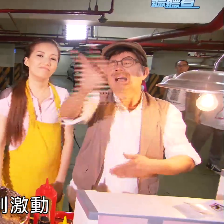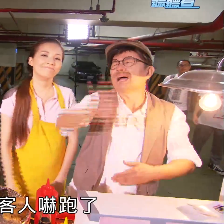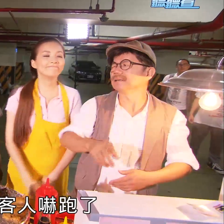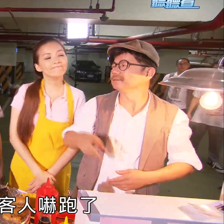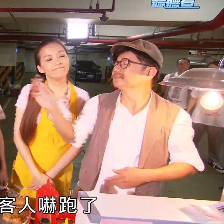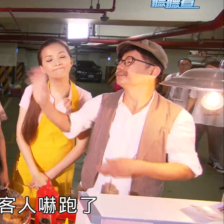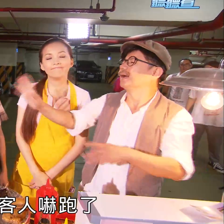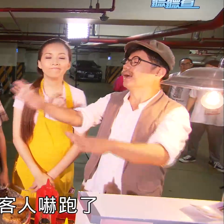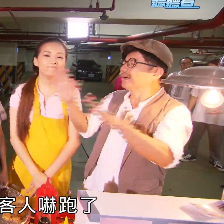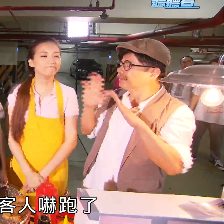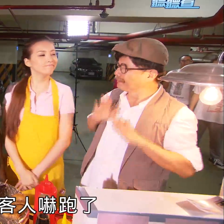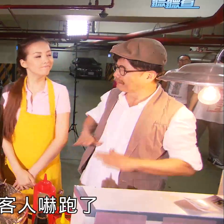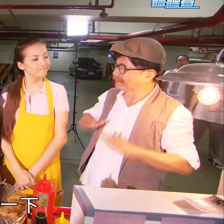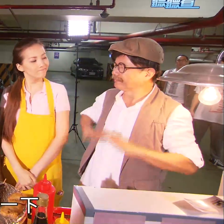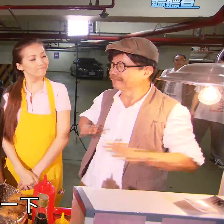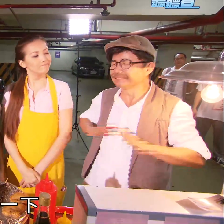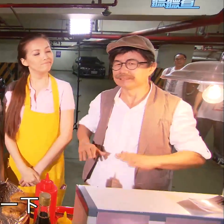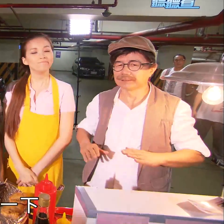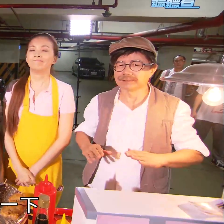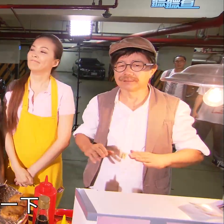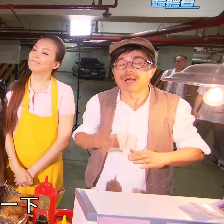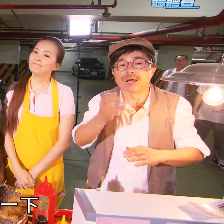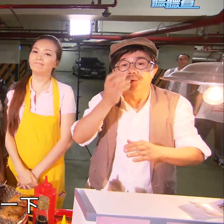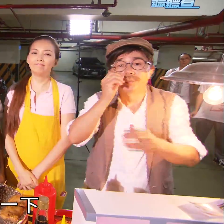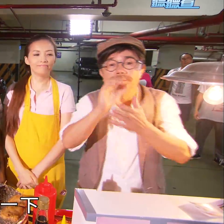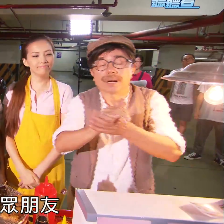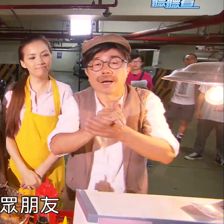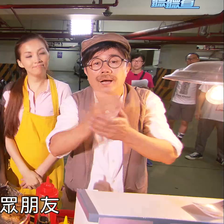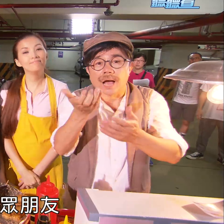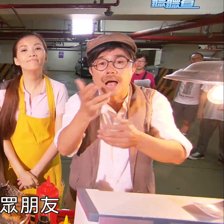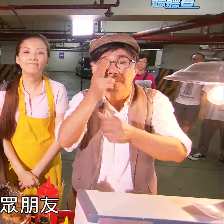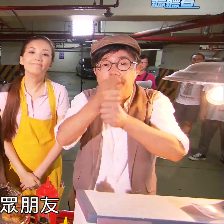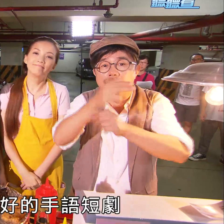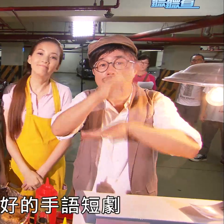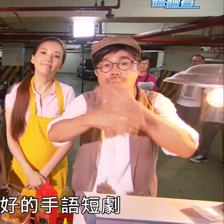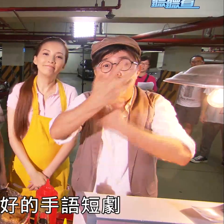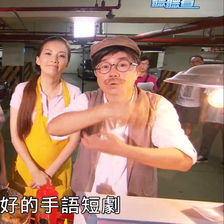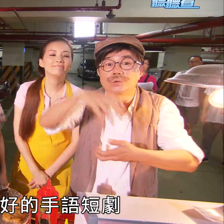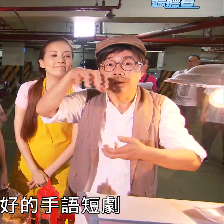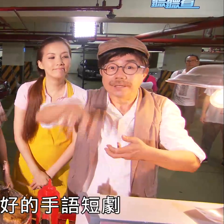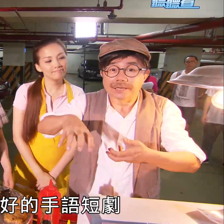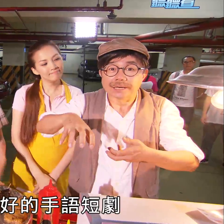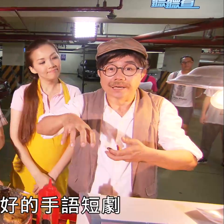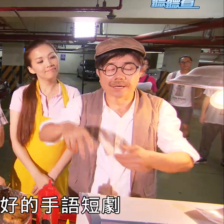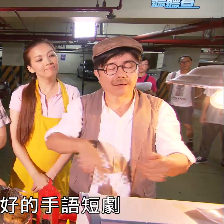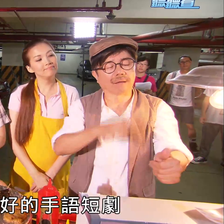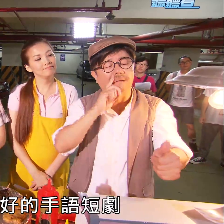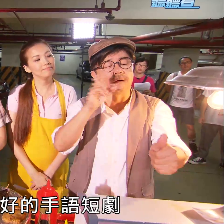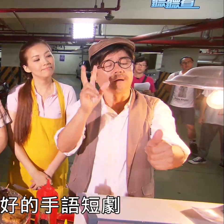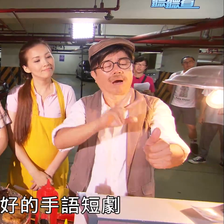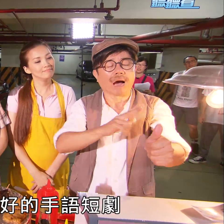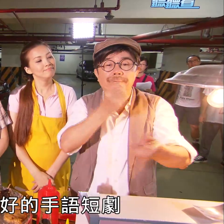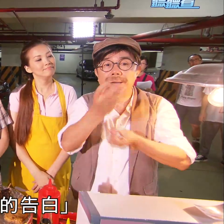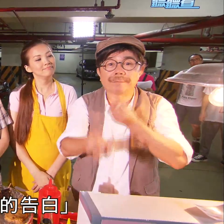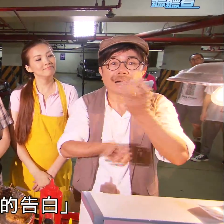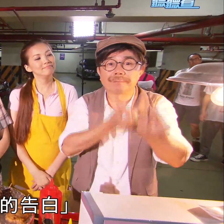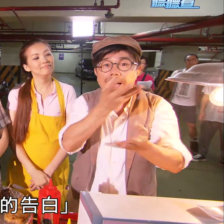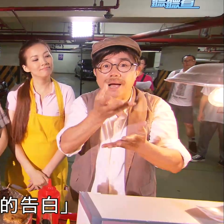看都把客人吓跑了。冷静一下。各位观众朋友，请欣赏刚才拍好的手语短剧《空气男的